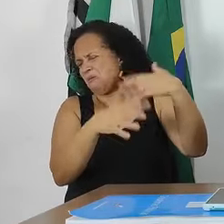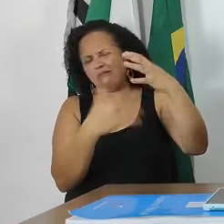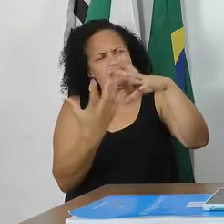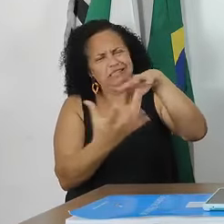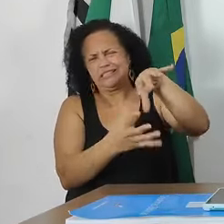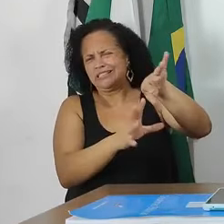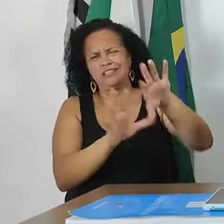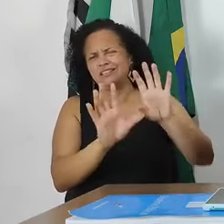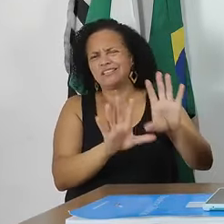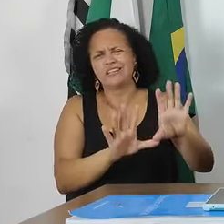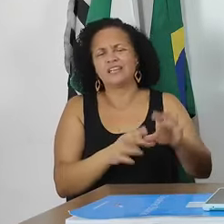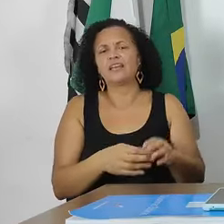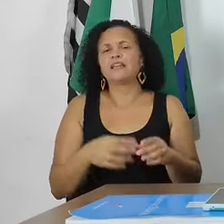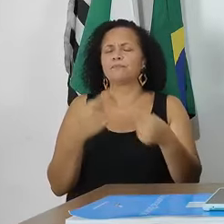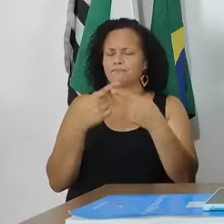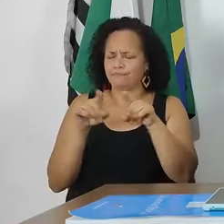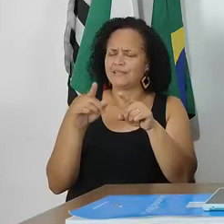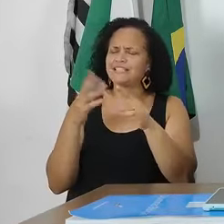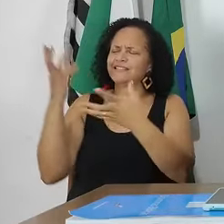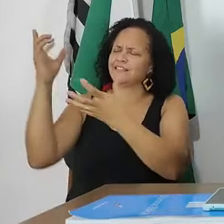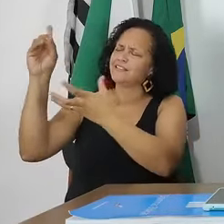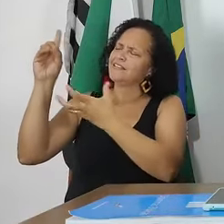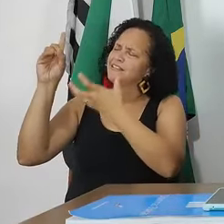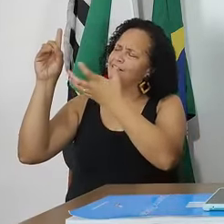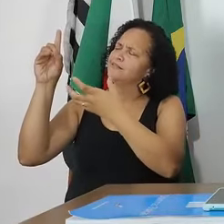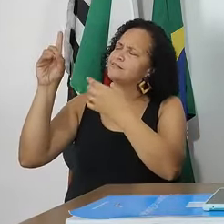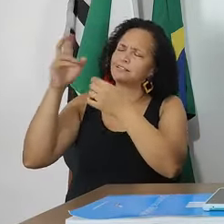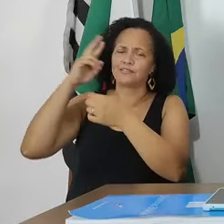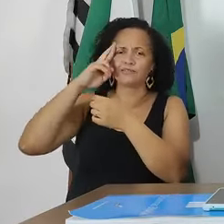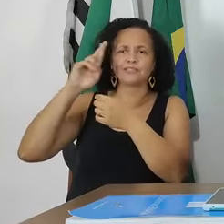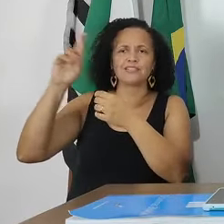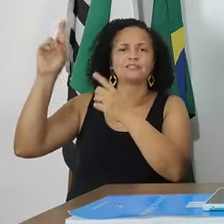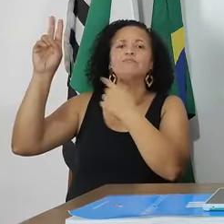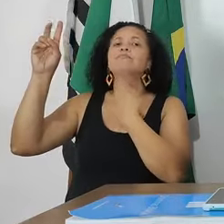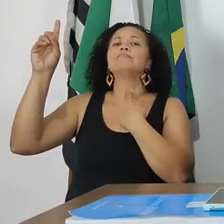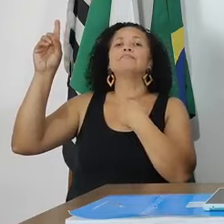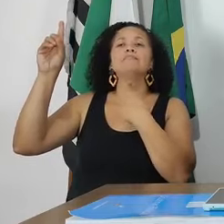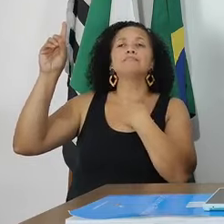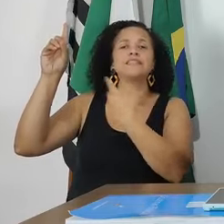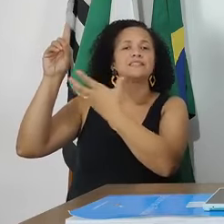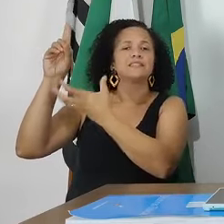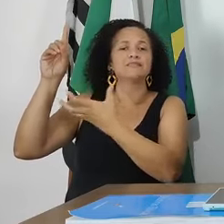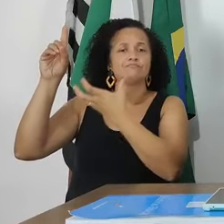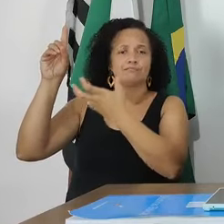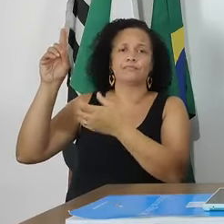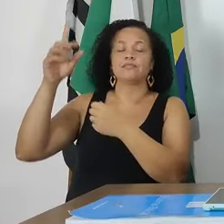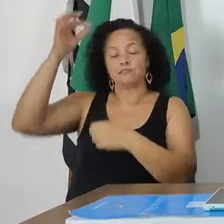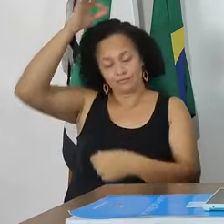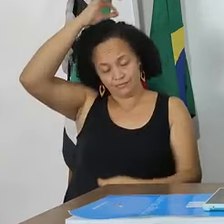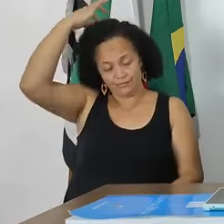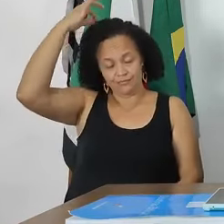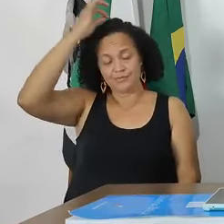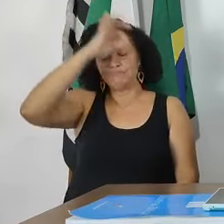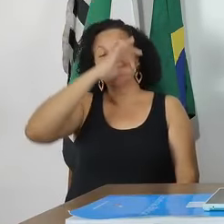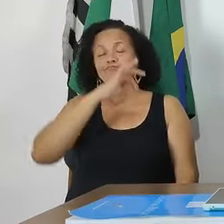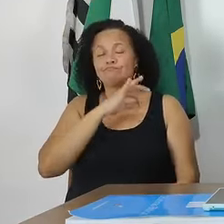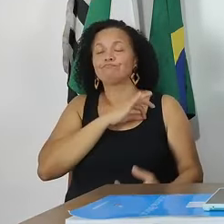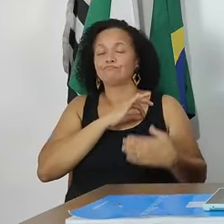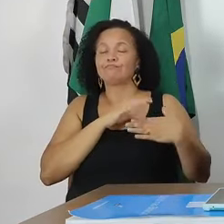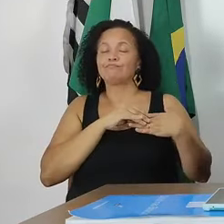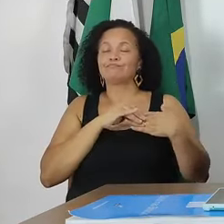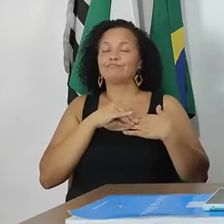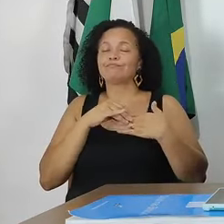te destruir. Fique comigo, né? O Espírito Santo está aqui para nos ajudar, né? E a